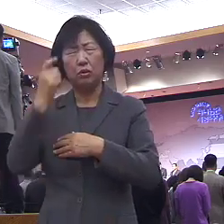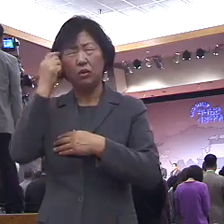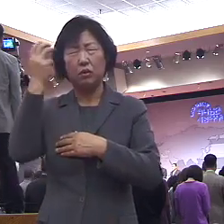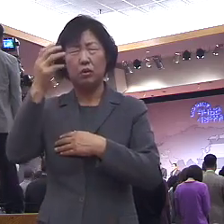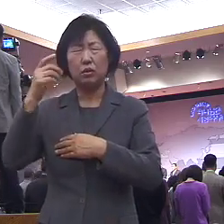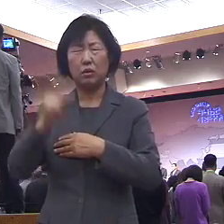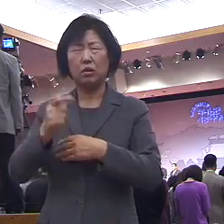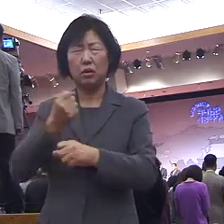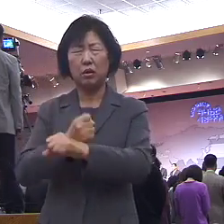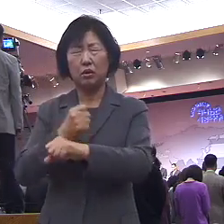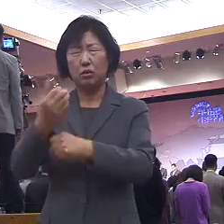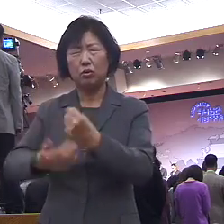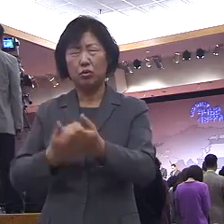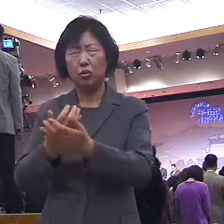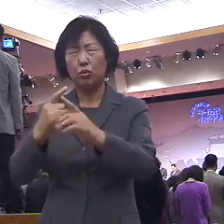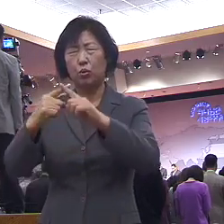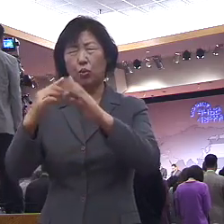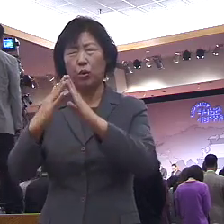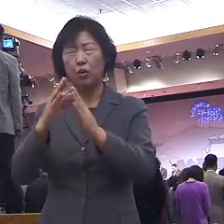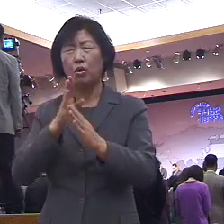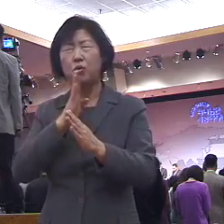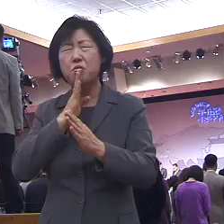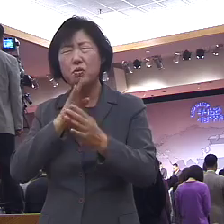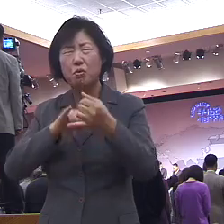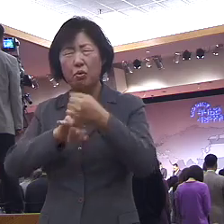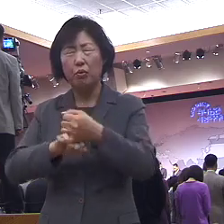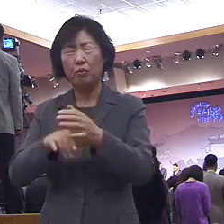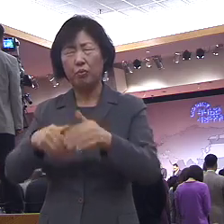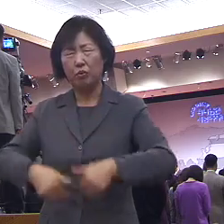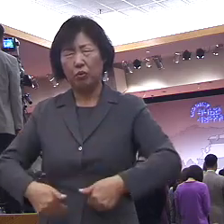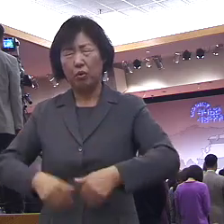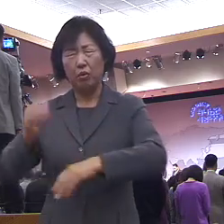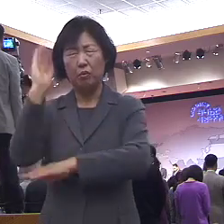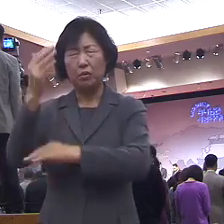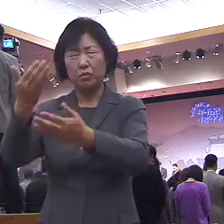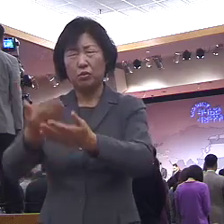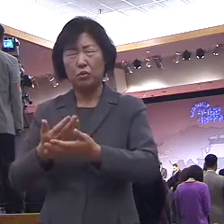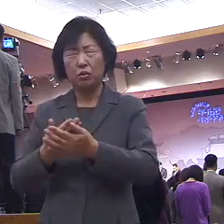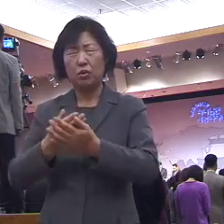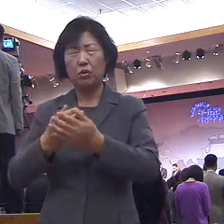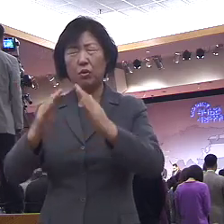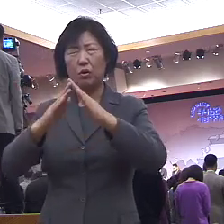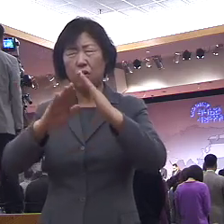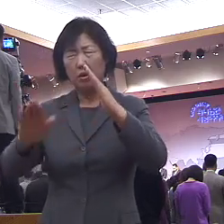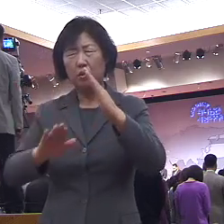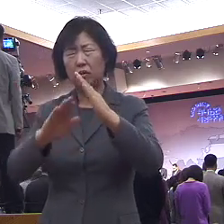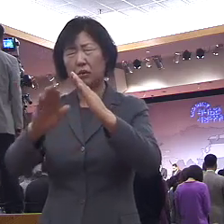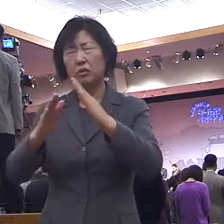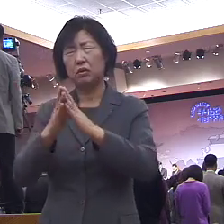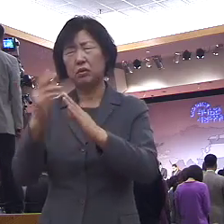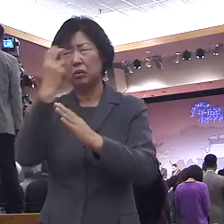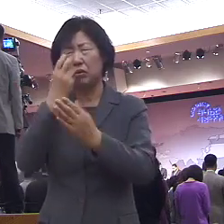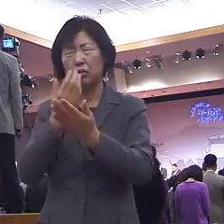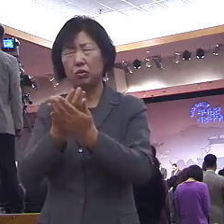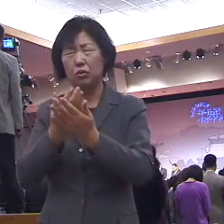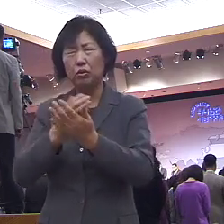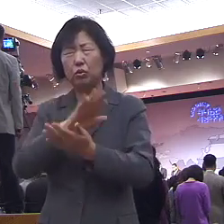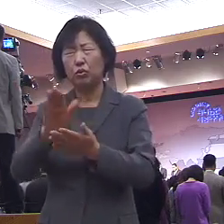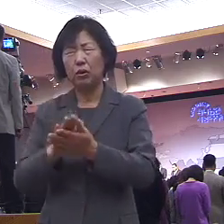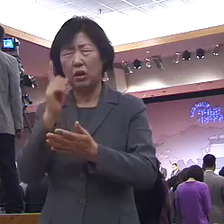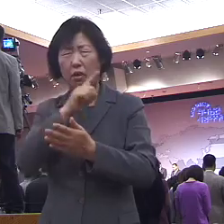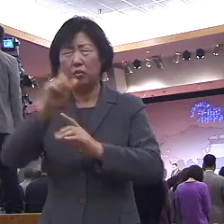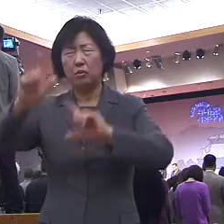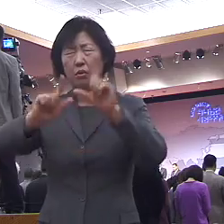교회에 꼭 필요한 말씀을 준비하게 하옵소서. 하나님, 저희 가정을 치유하여 주시길 소원합니다. 우리의 악한